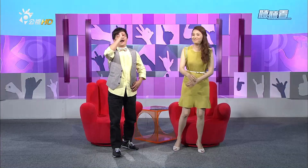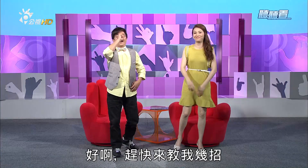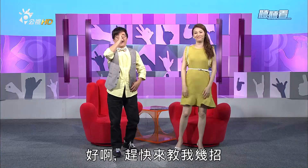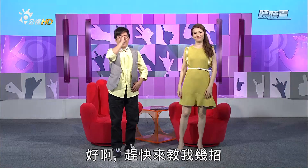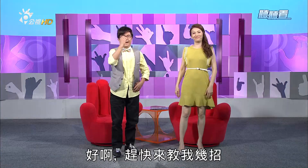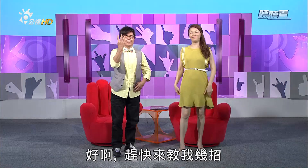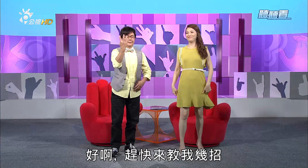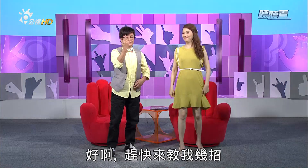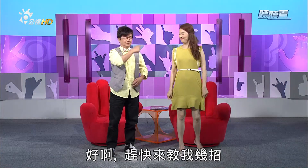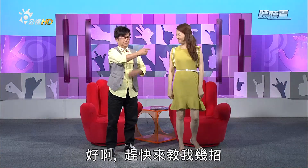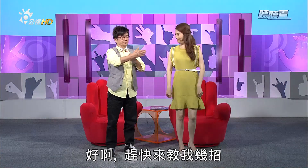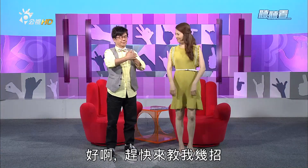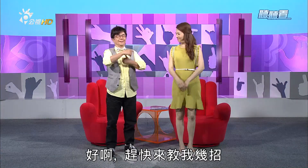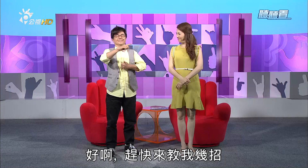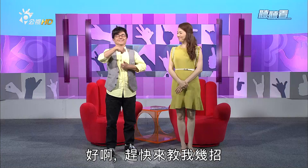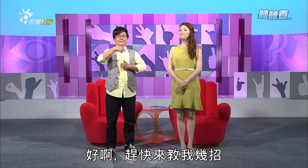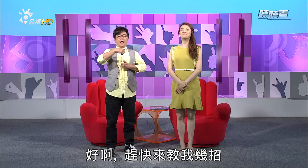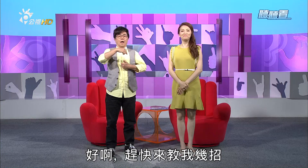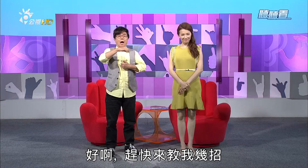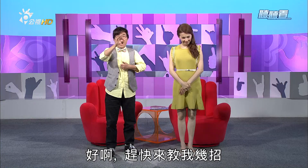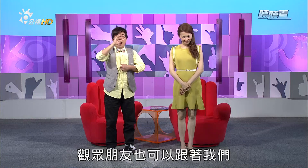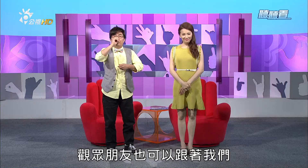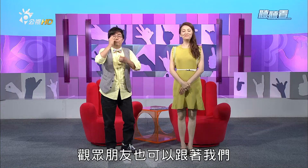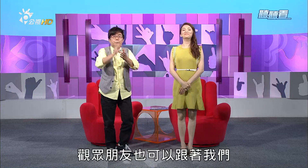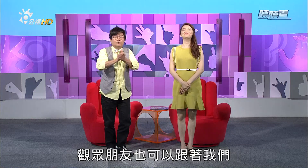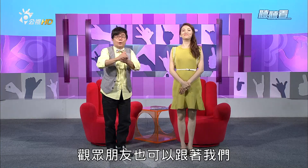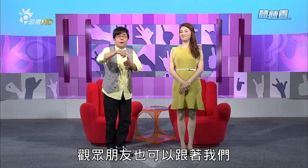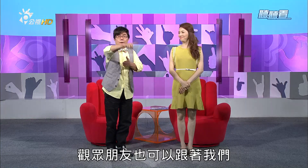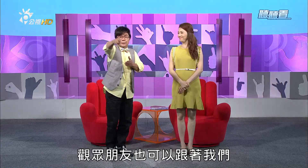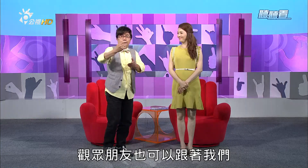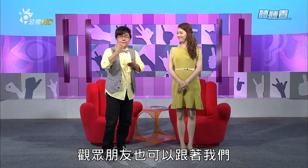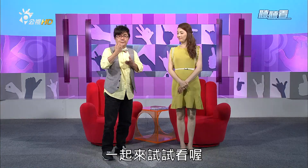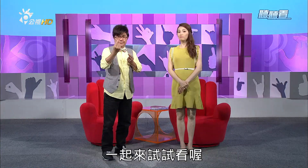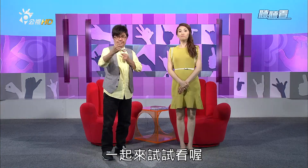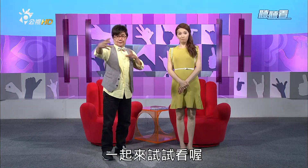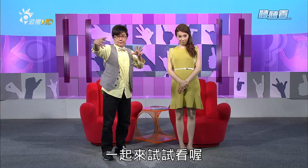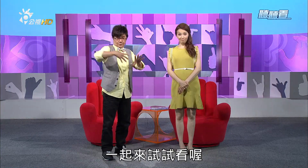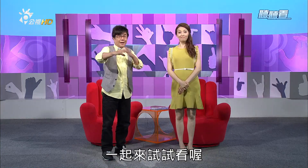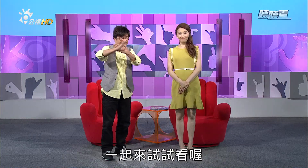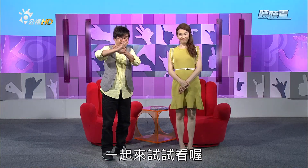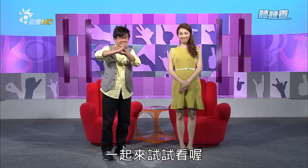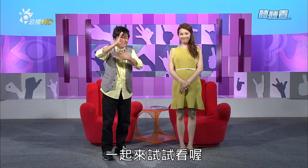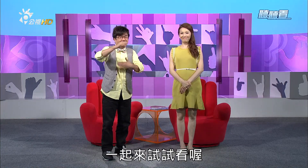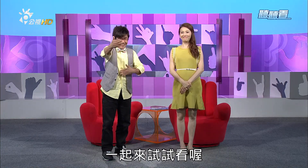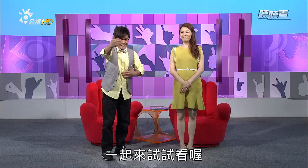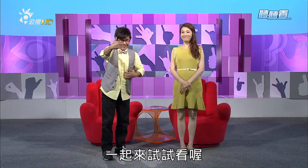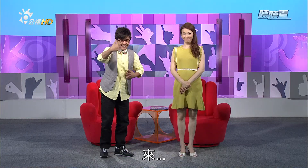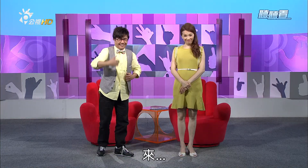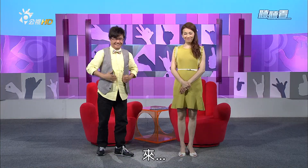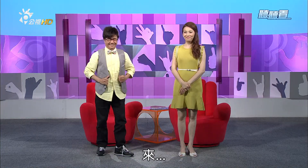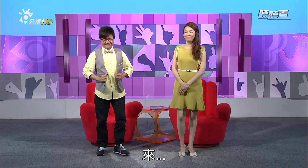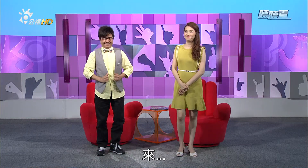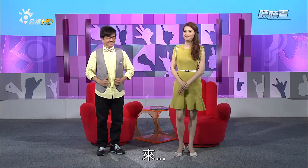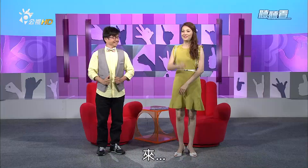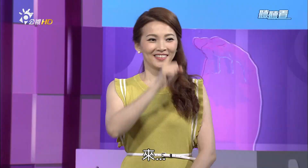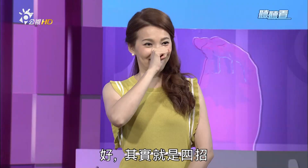好啊，赶快来教我几招啊！观众朋友也可以跟着我们一起来试试看哦。来来来，